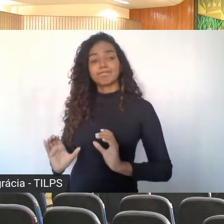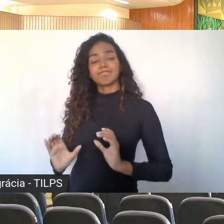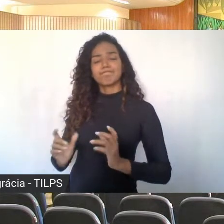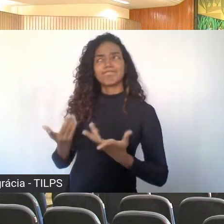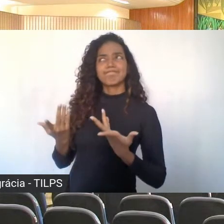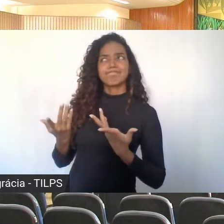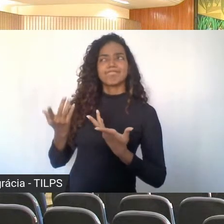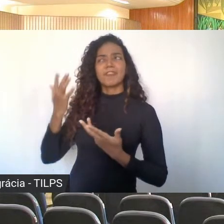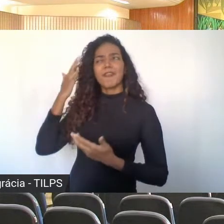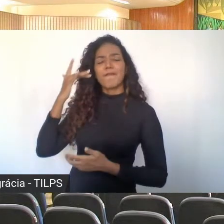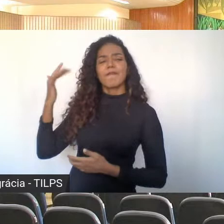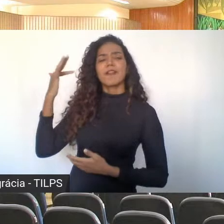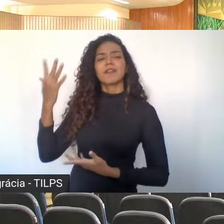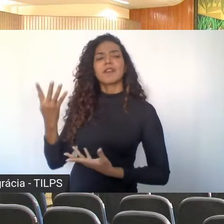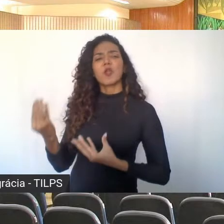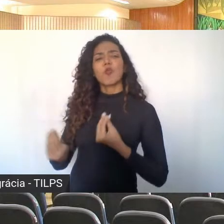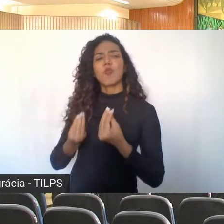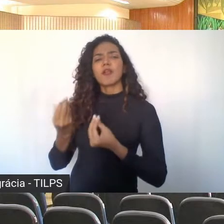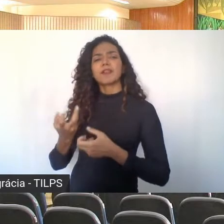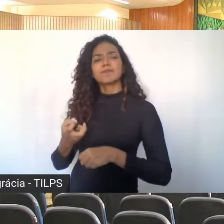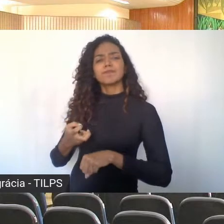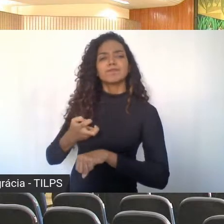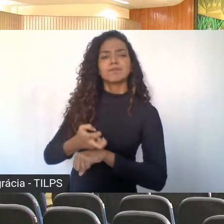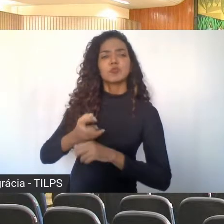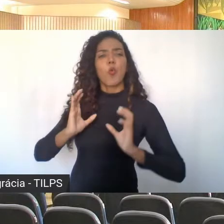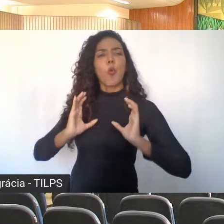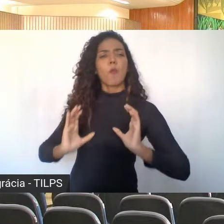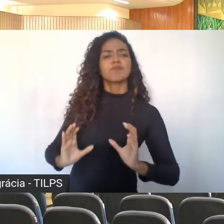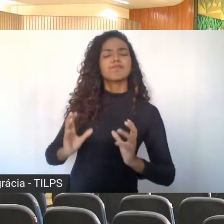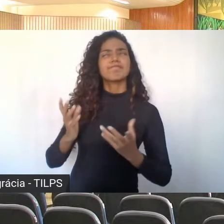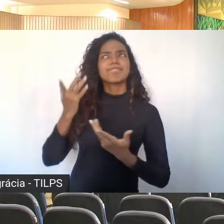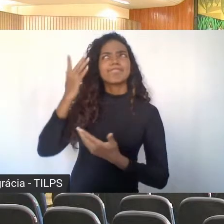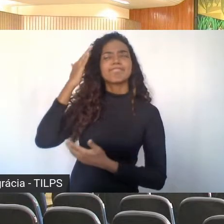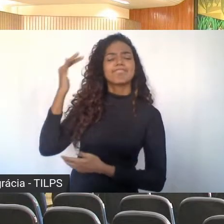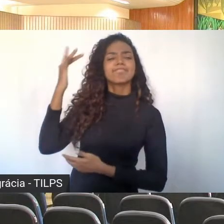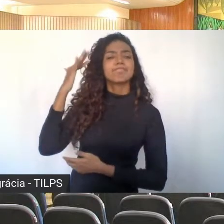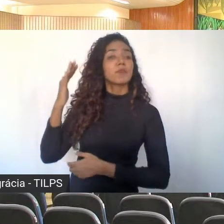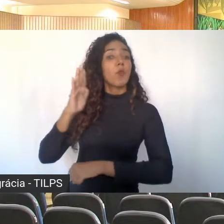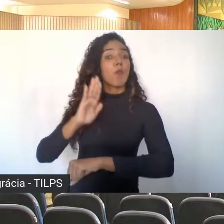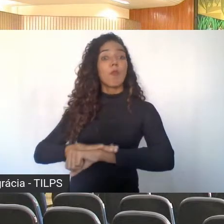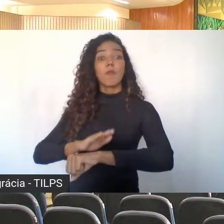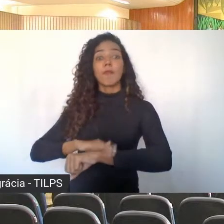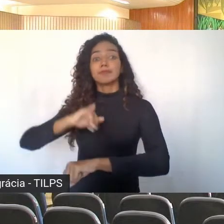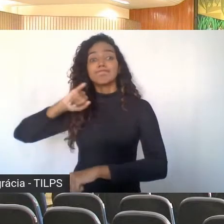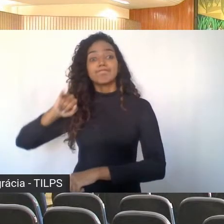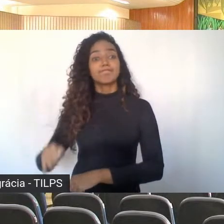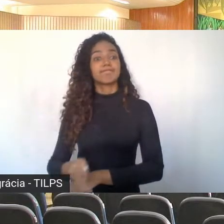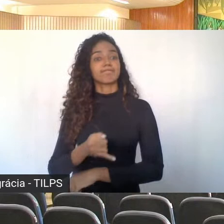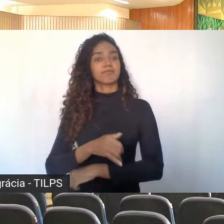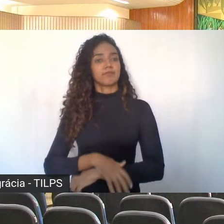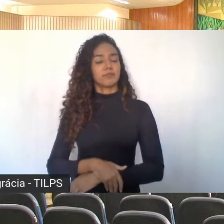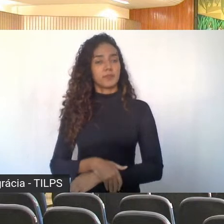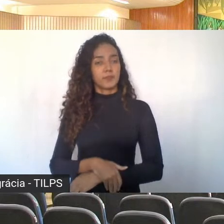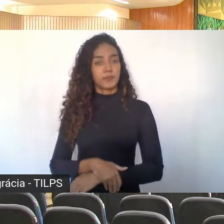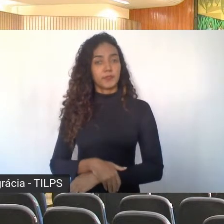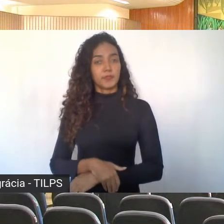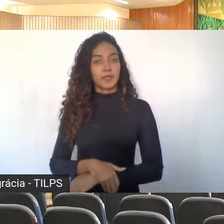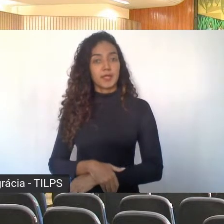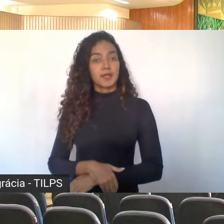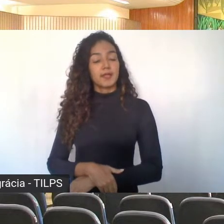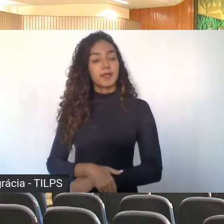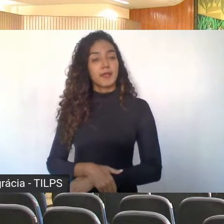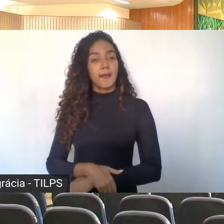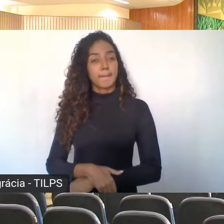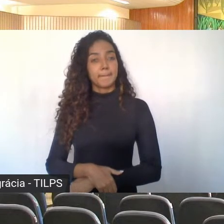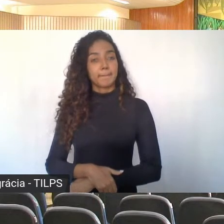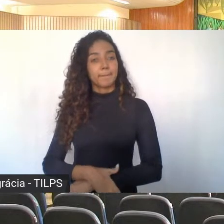muitas ações, muitos comportamentos, não é? É um momento em que a gente precisa olhar